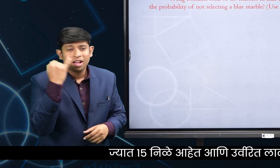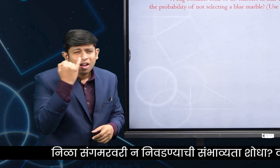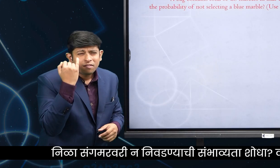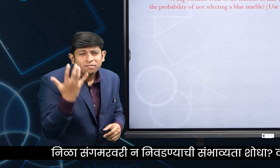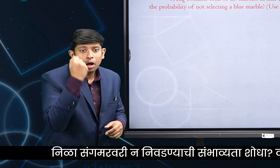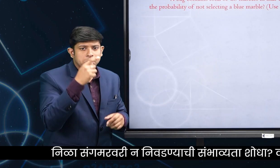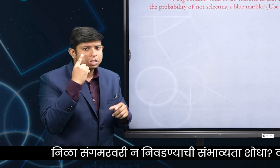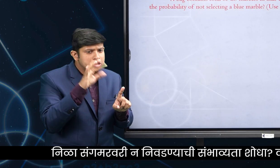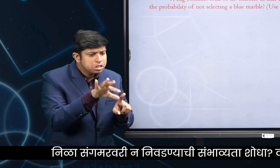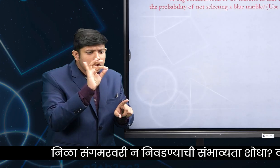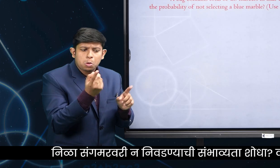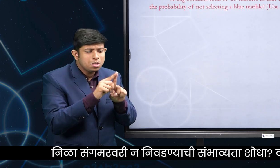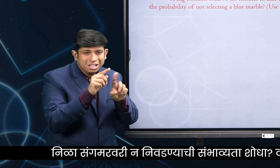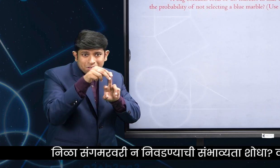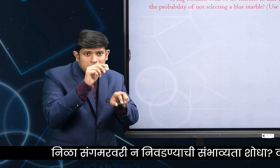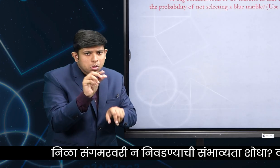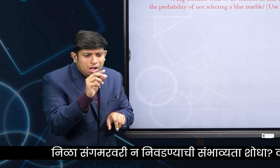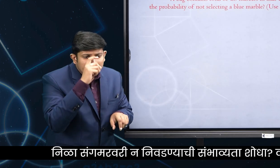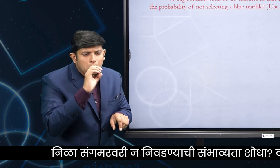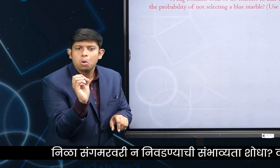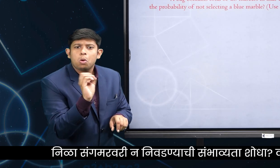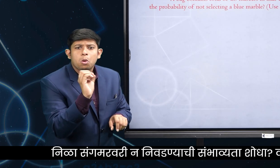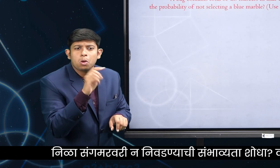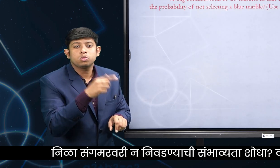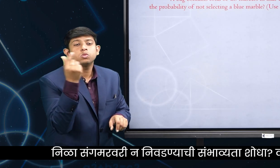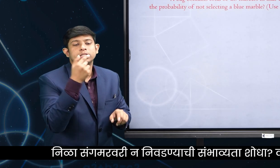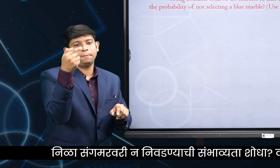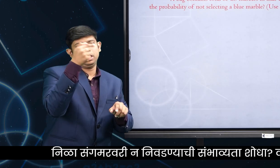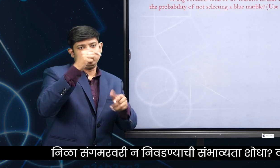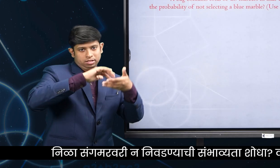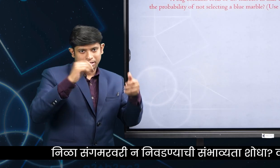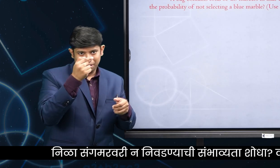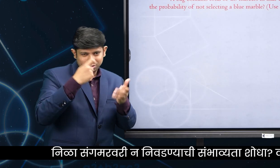निळ्या संगमरवरी न निवडण्याची संभाव्यता शोधा. वजाबाकी प्रमेय वापरा.